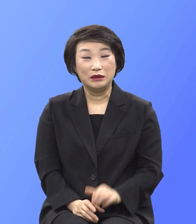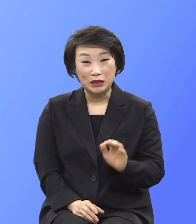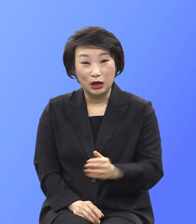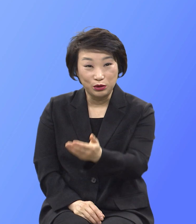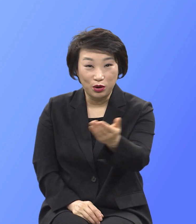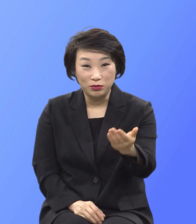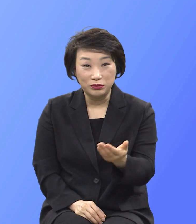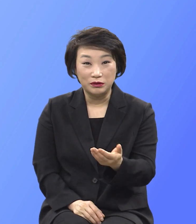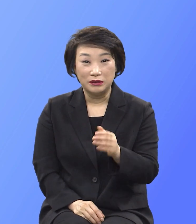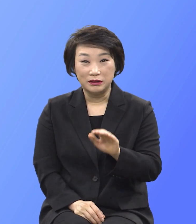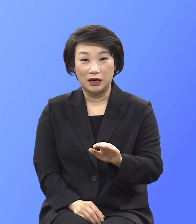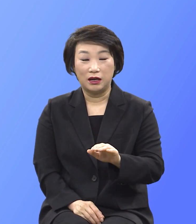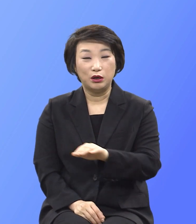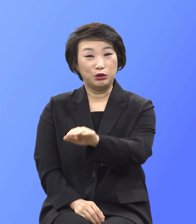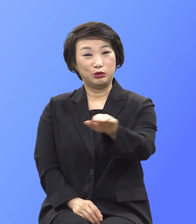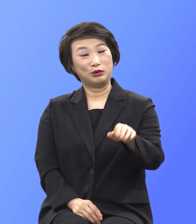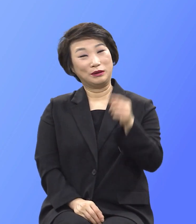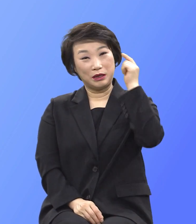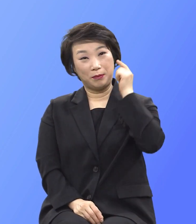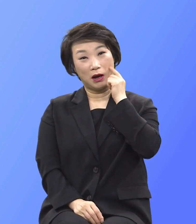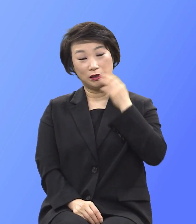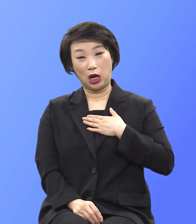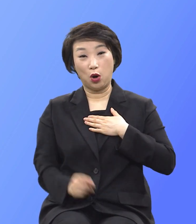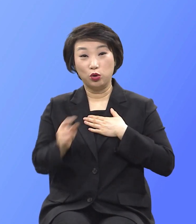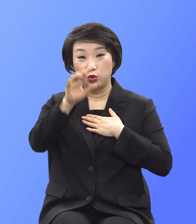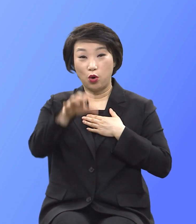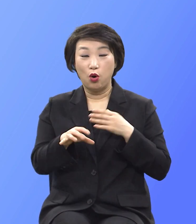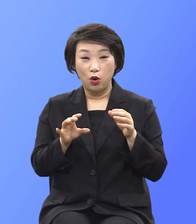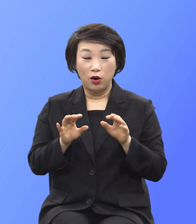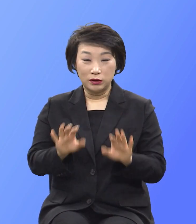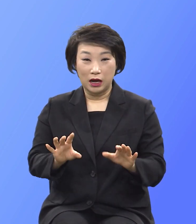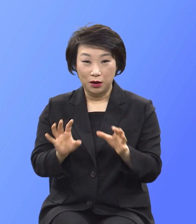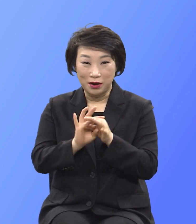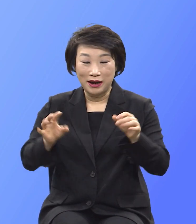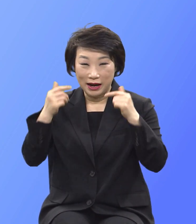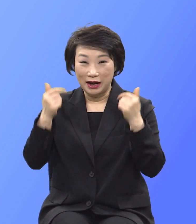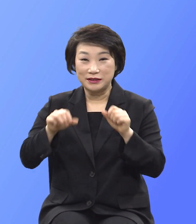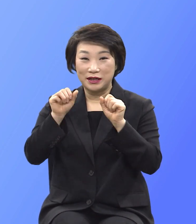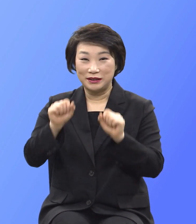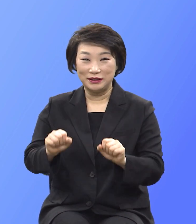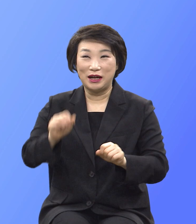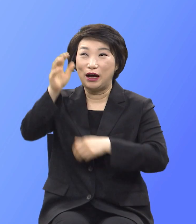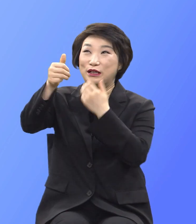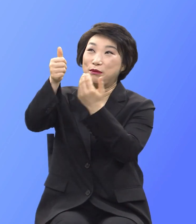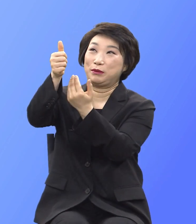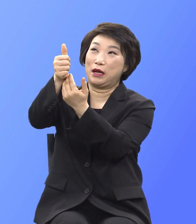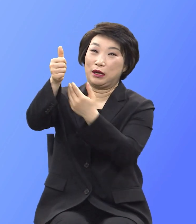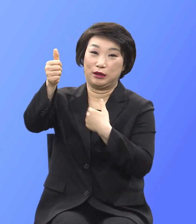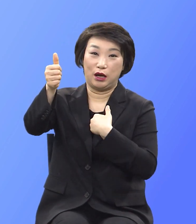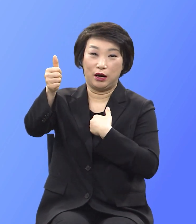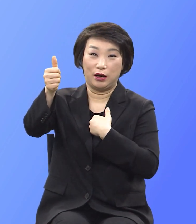여러분, 우리가 어디 있으나 무수무지하신 하나님 앞에서